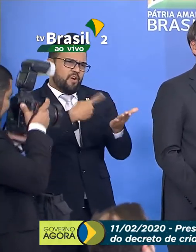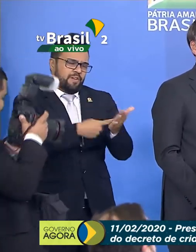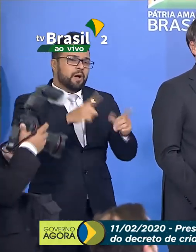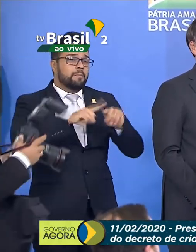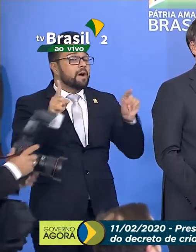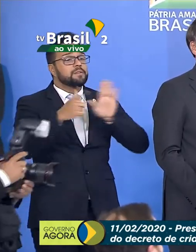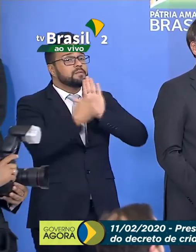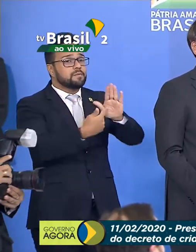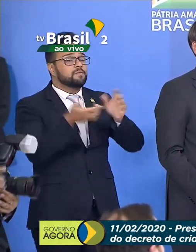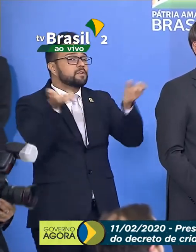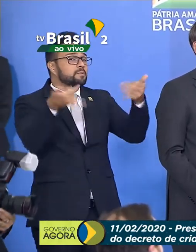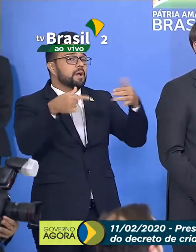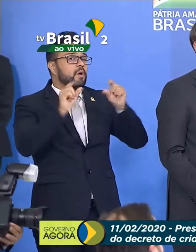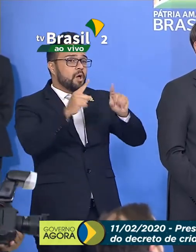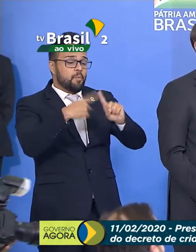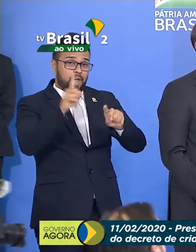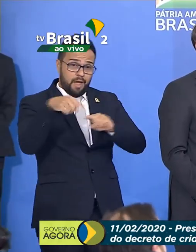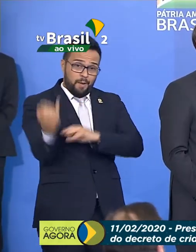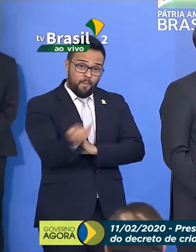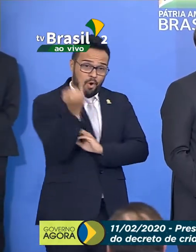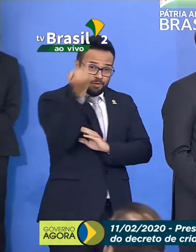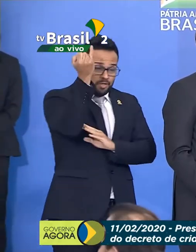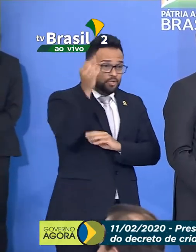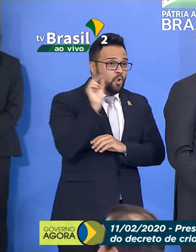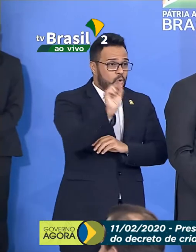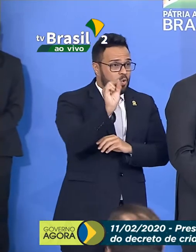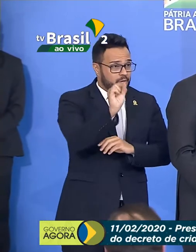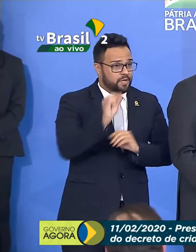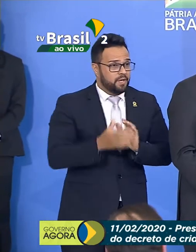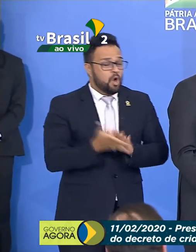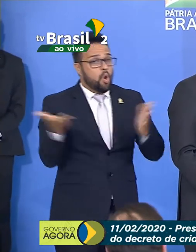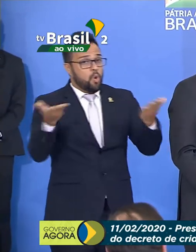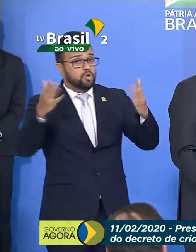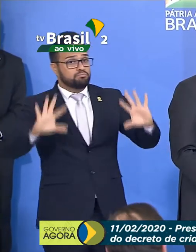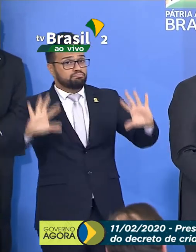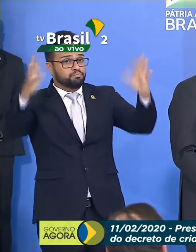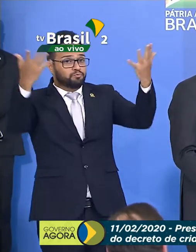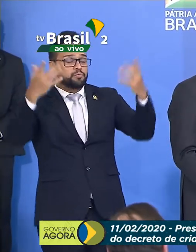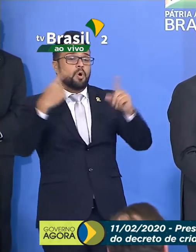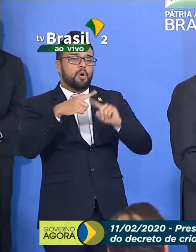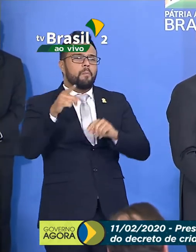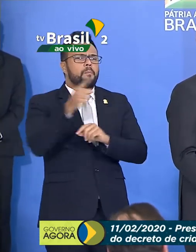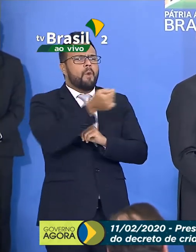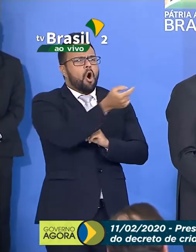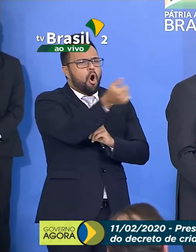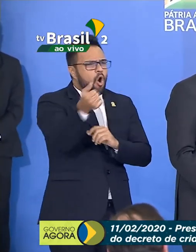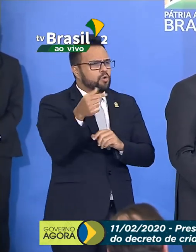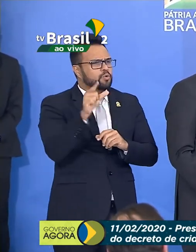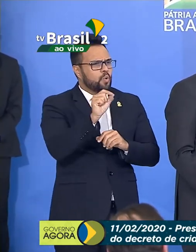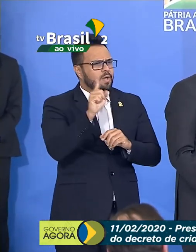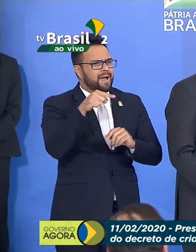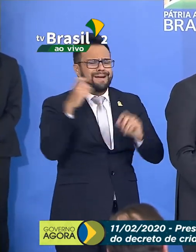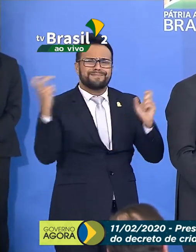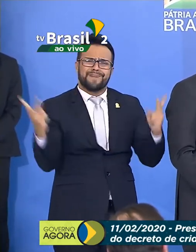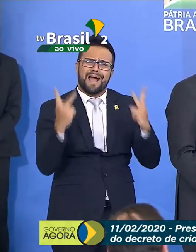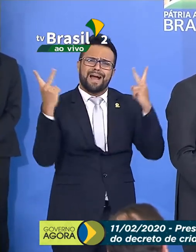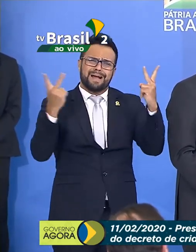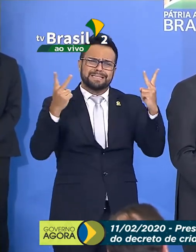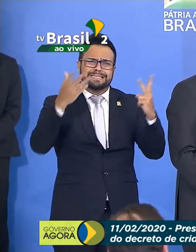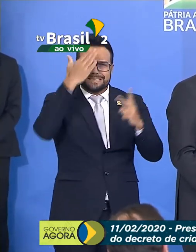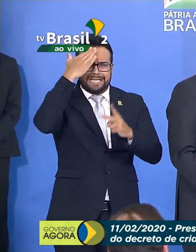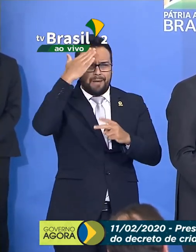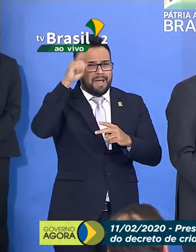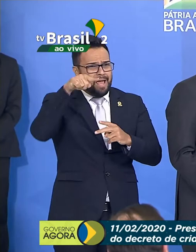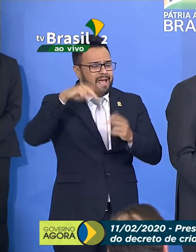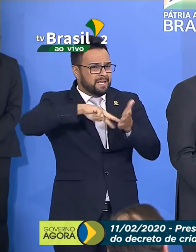é porque eu acho muito importante essa cerimônia, poucos estão avaliando a grandiosidade do